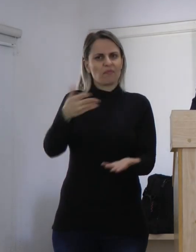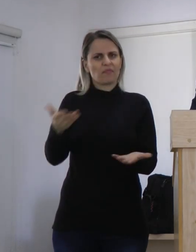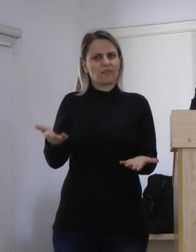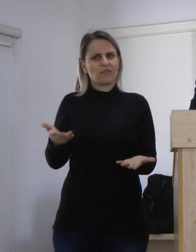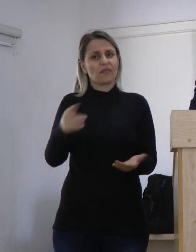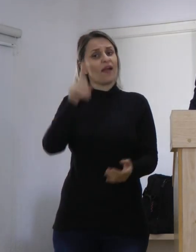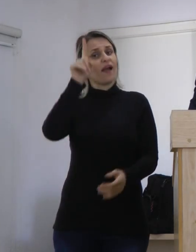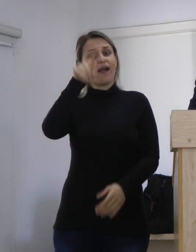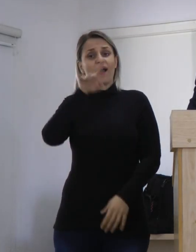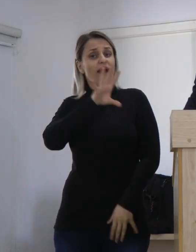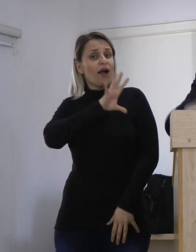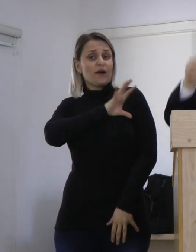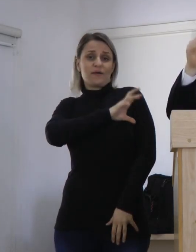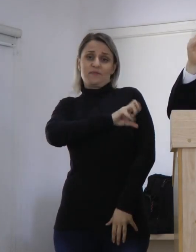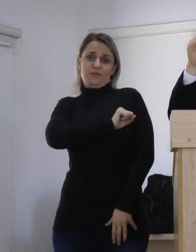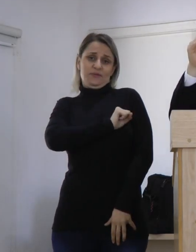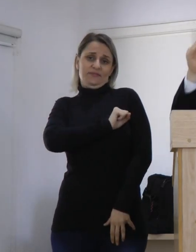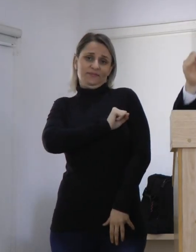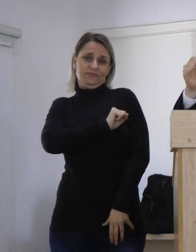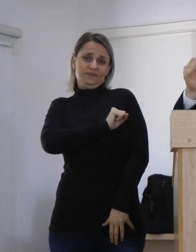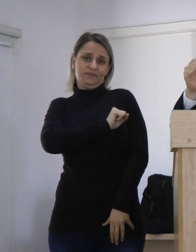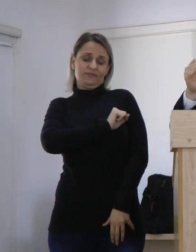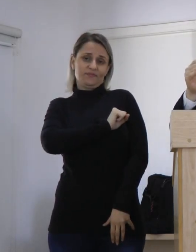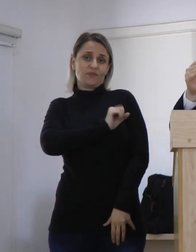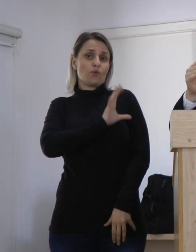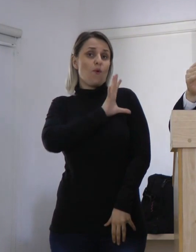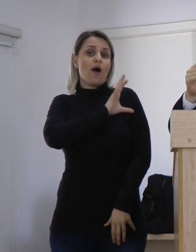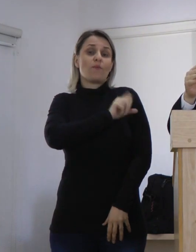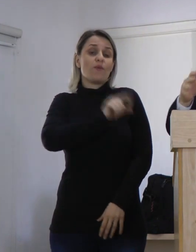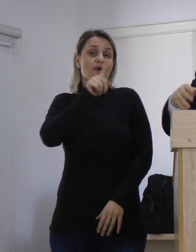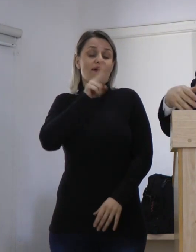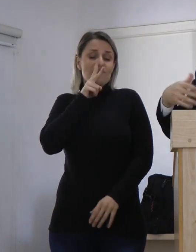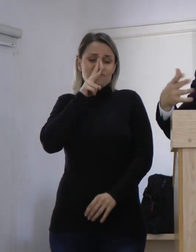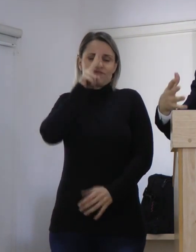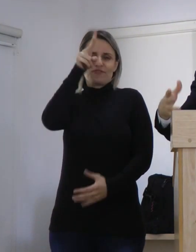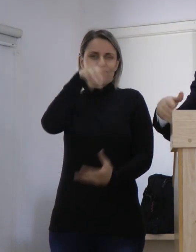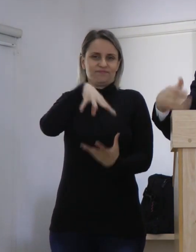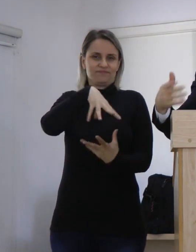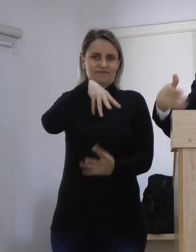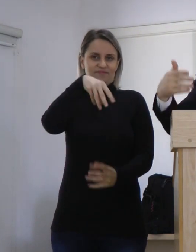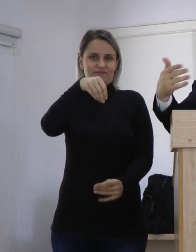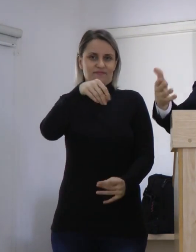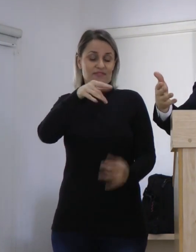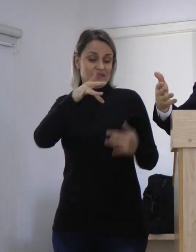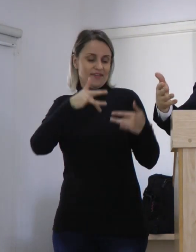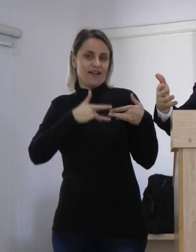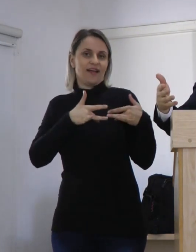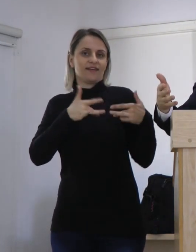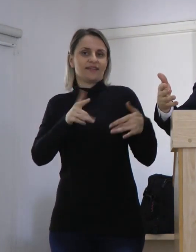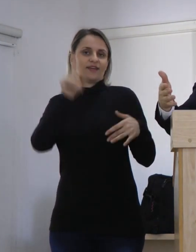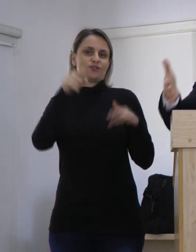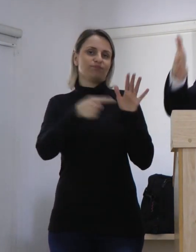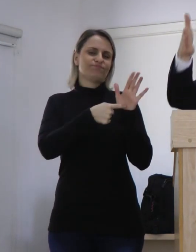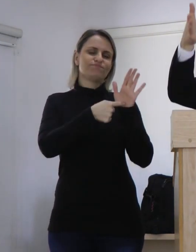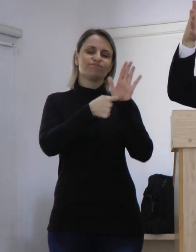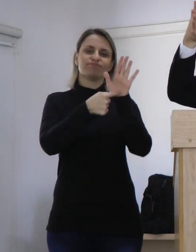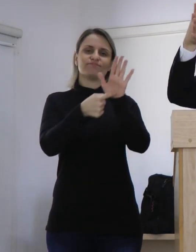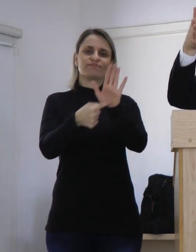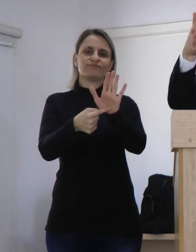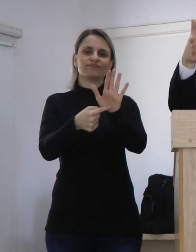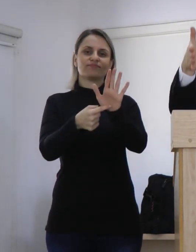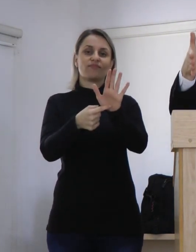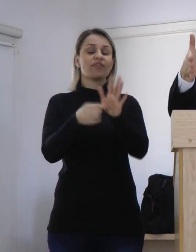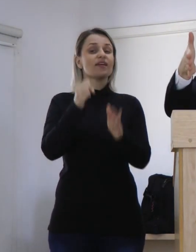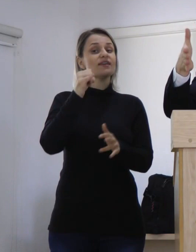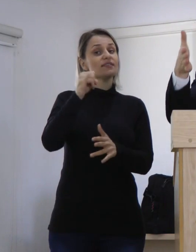É o amor. O amor é o alimento das almas. E a caridade é a sua manifestação. Se a gente praticar